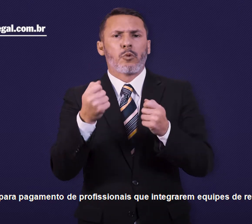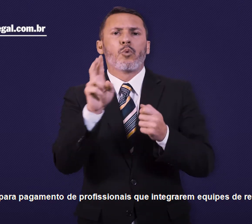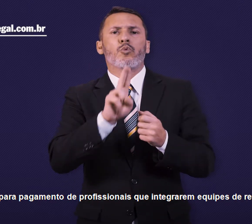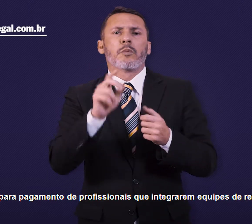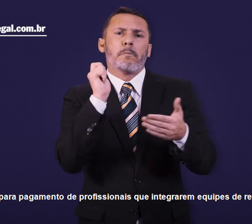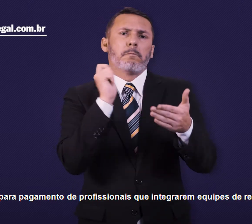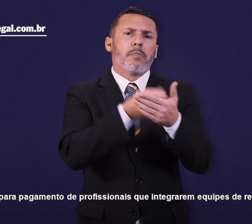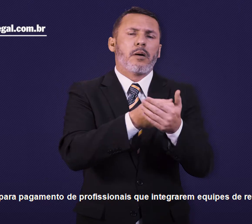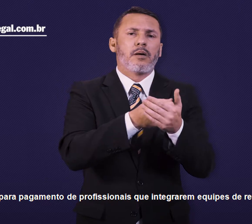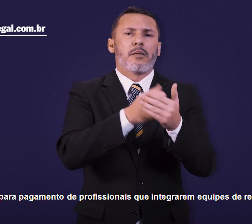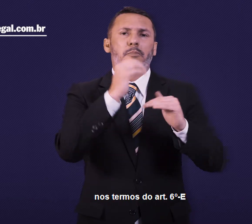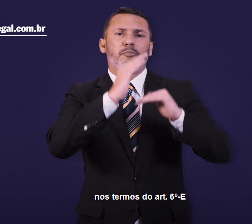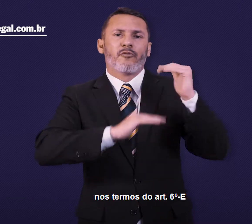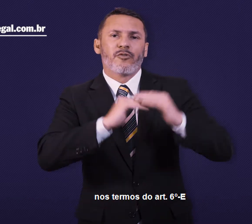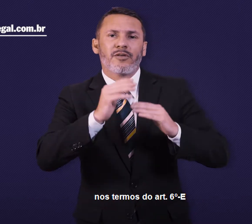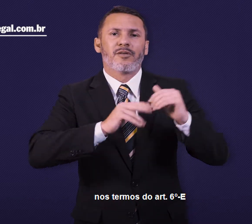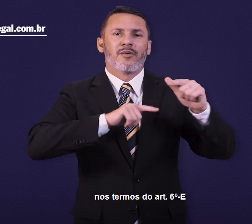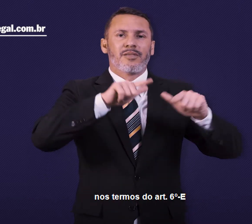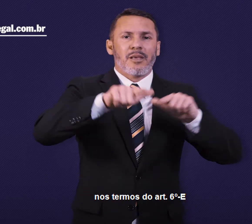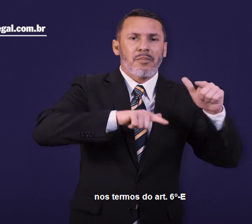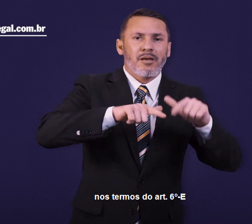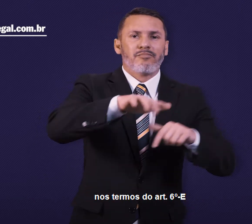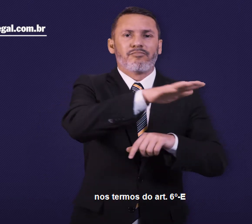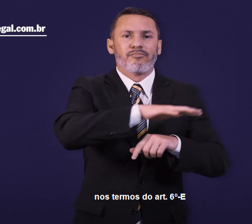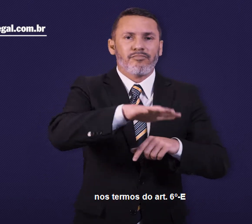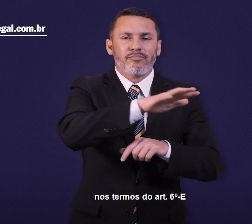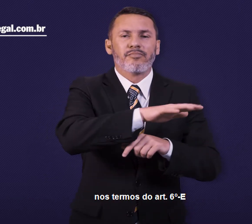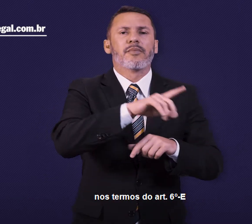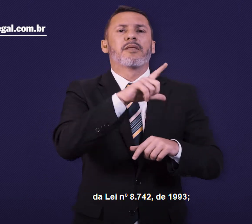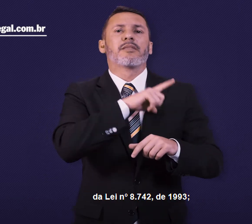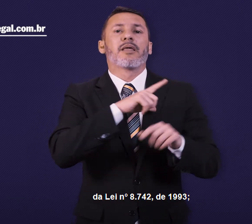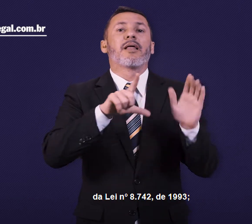de referência nos termos do artigo 6º-E da Lei nº